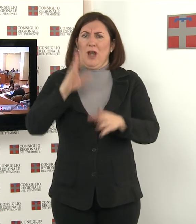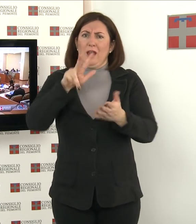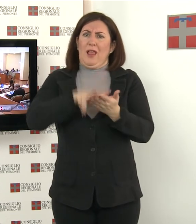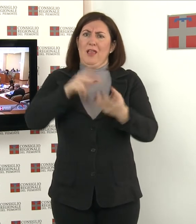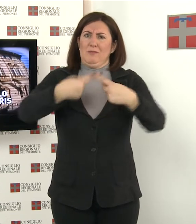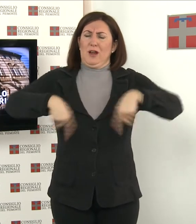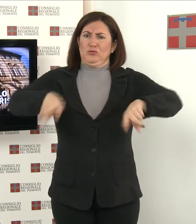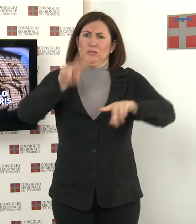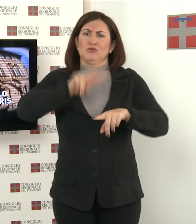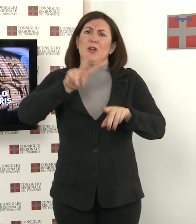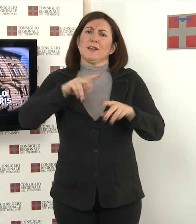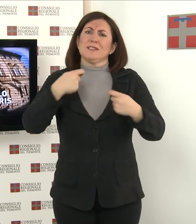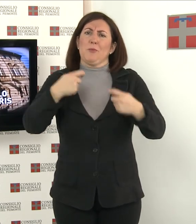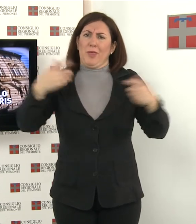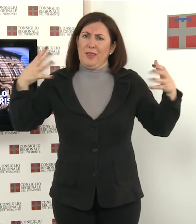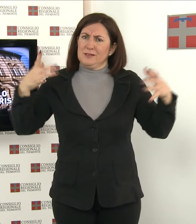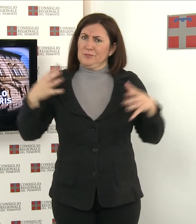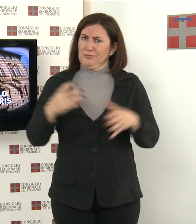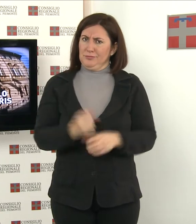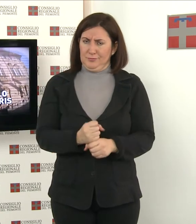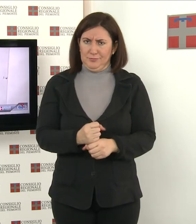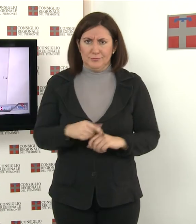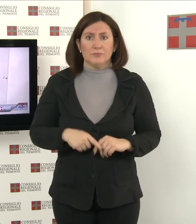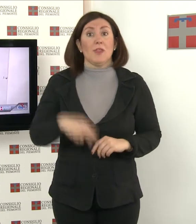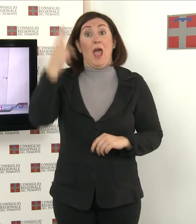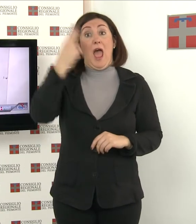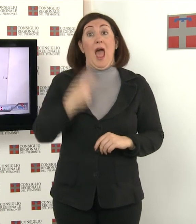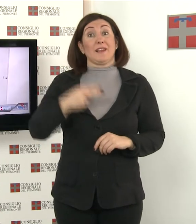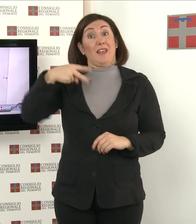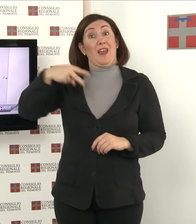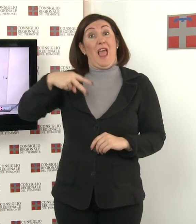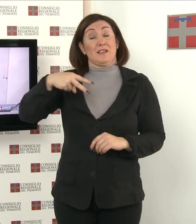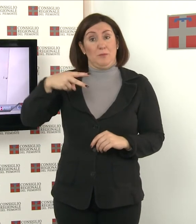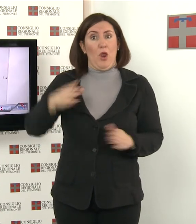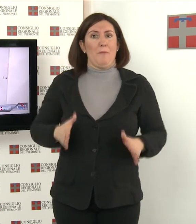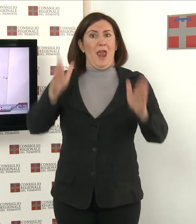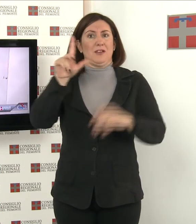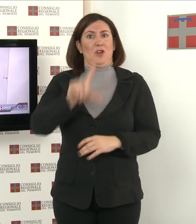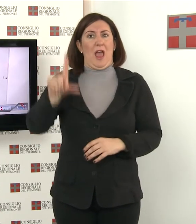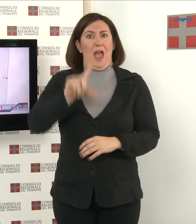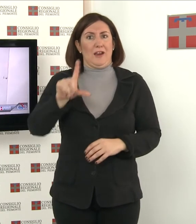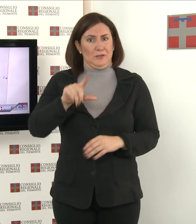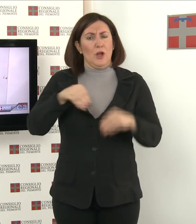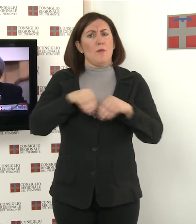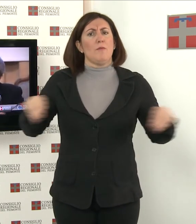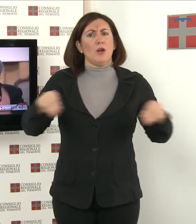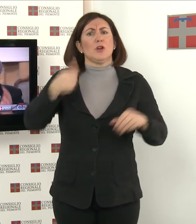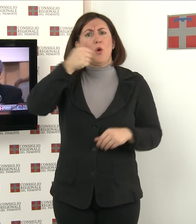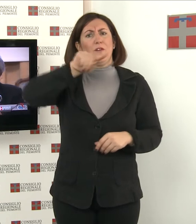spese l'arte di nespolo a palazzo lascaris la mostra 1,618 il numero d'oro 20 serigrafie di